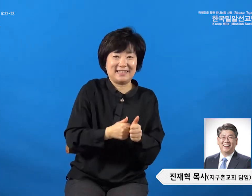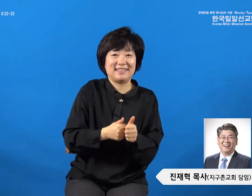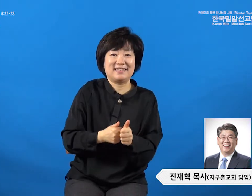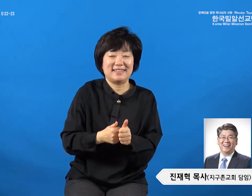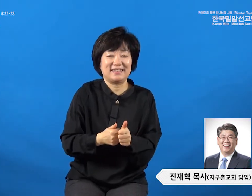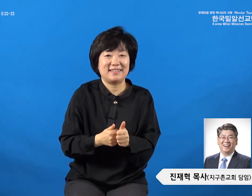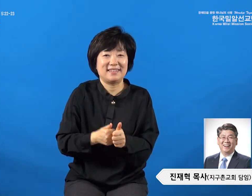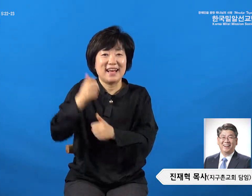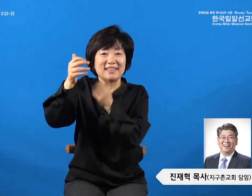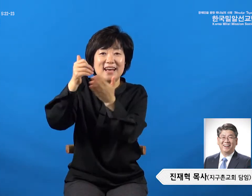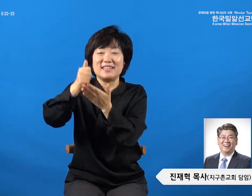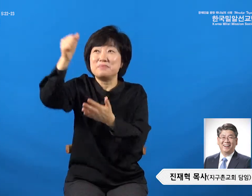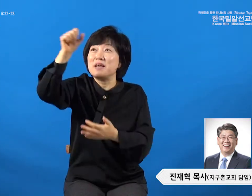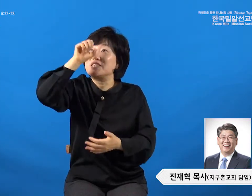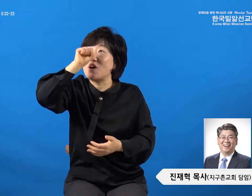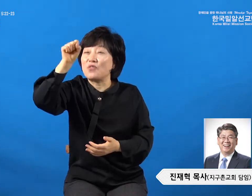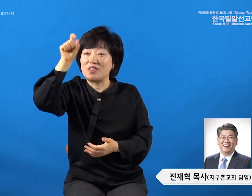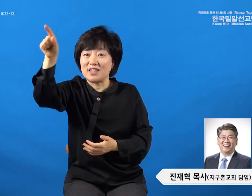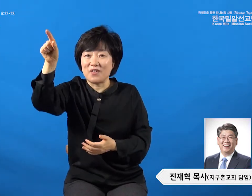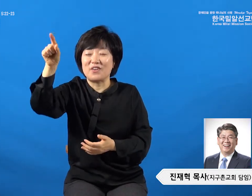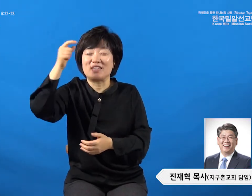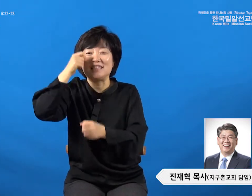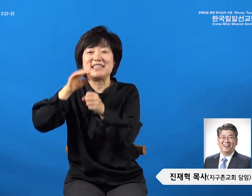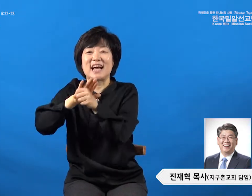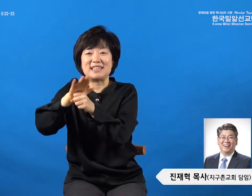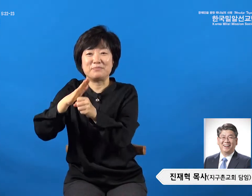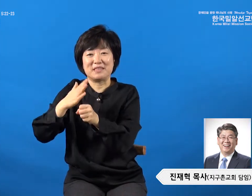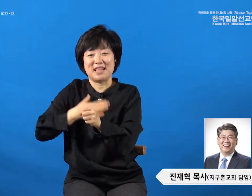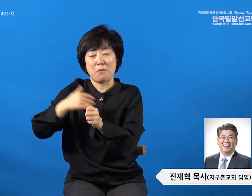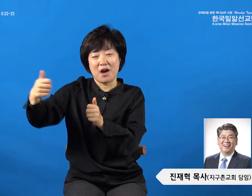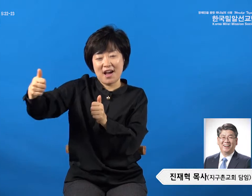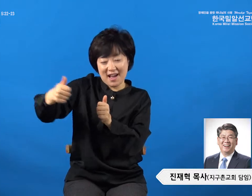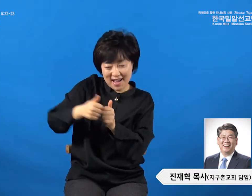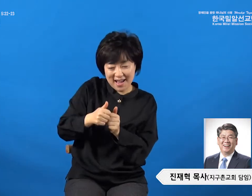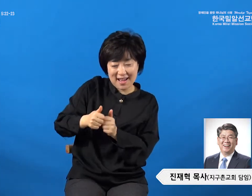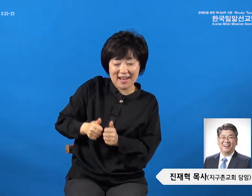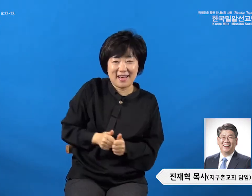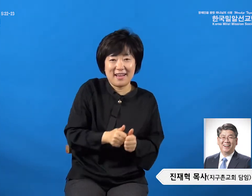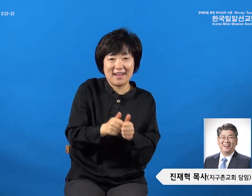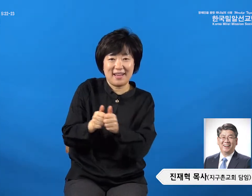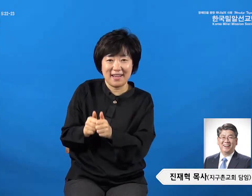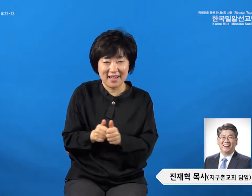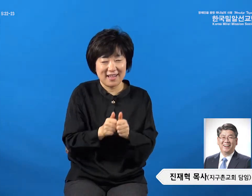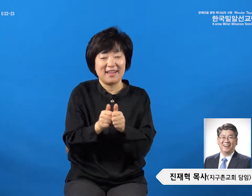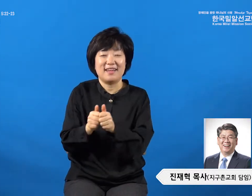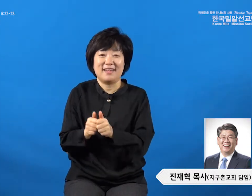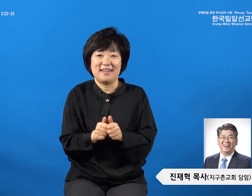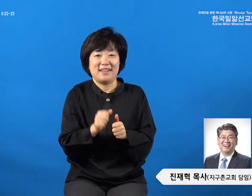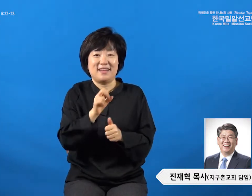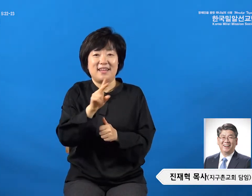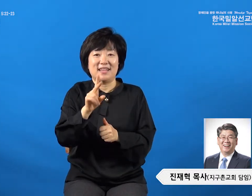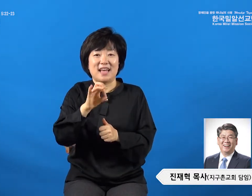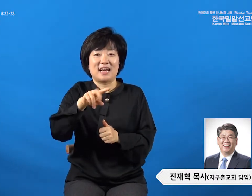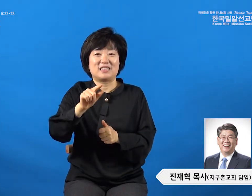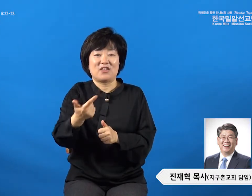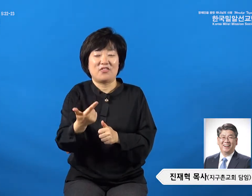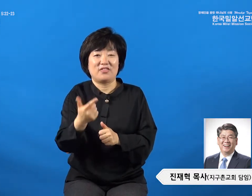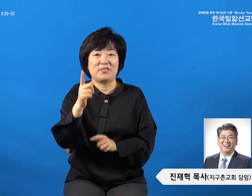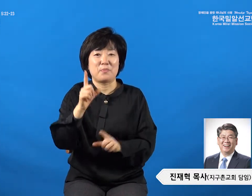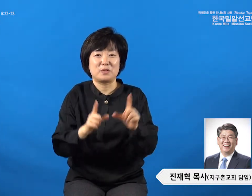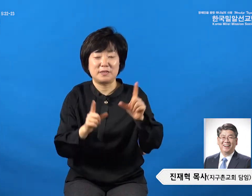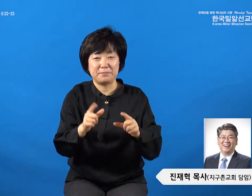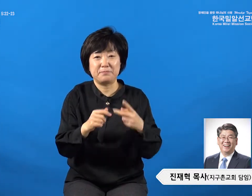따르리니, 그 하나님의 선하심과 함께하는 바로 양선의 모습을